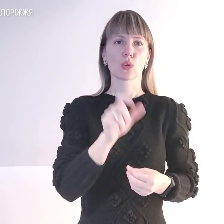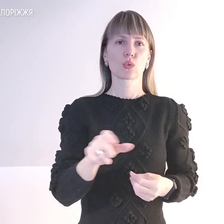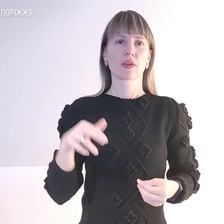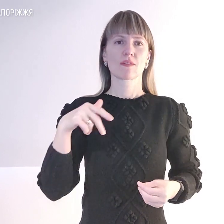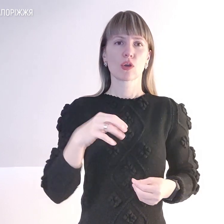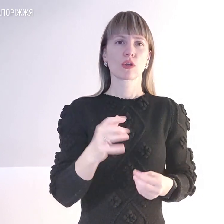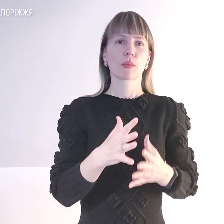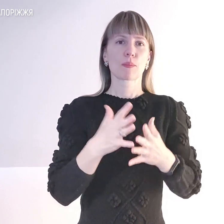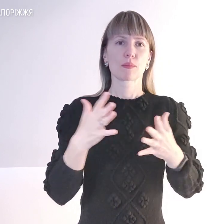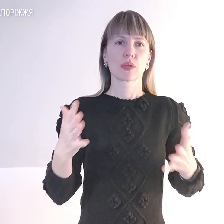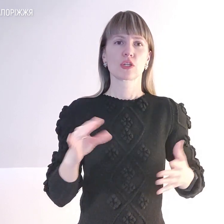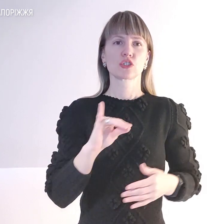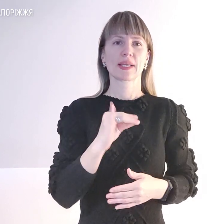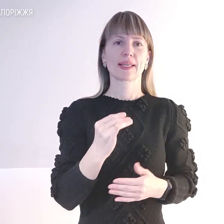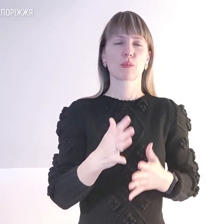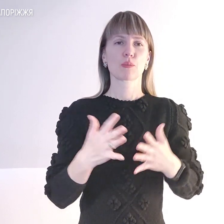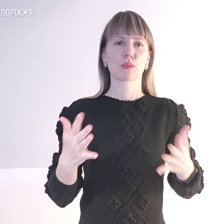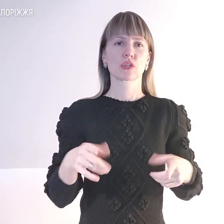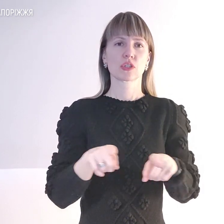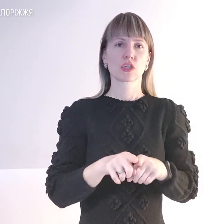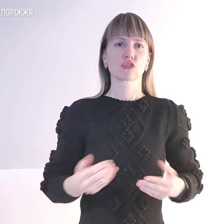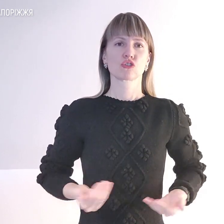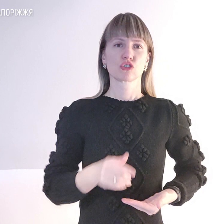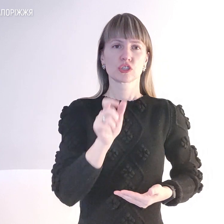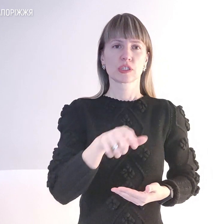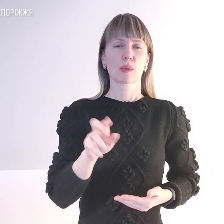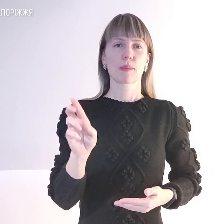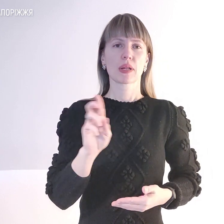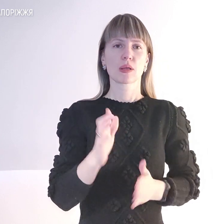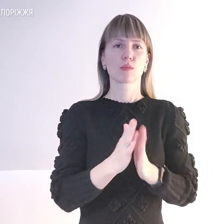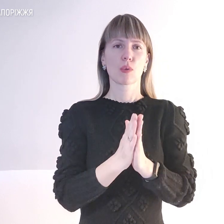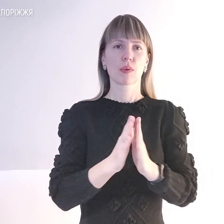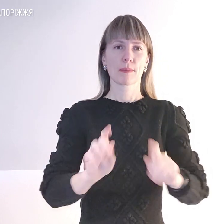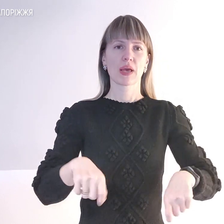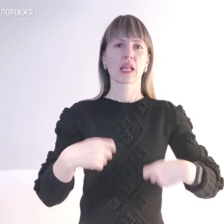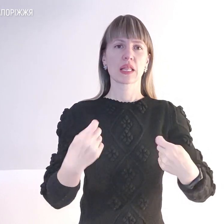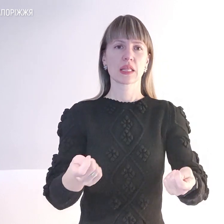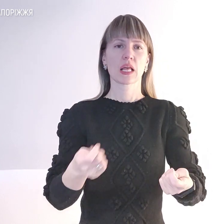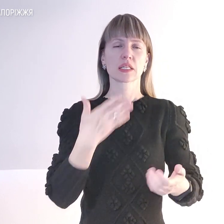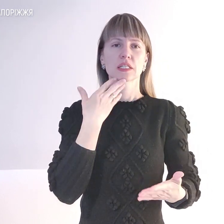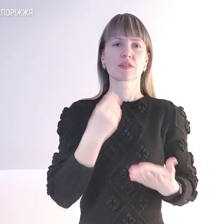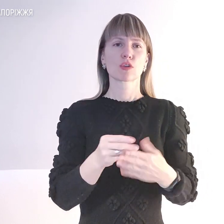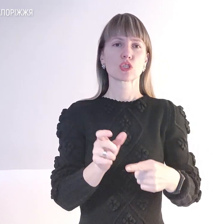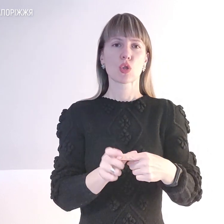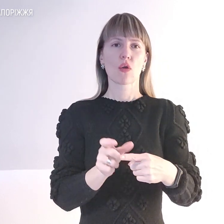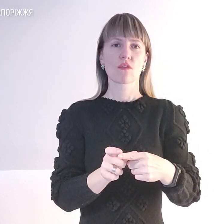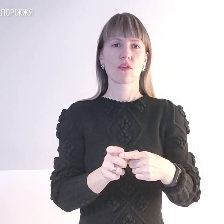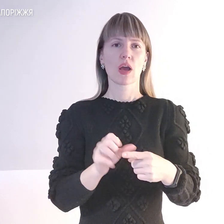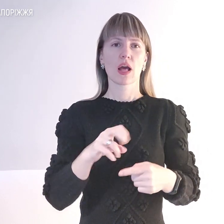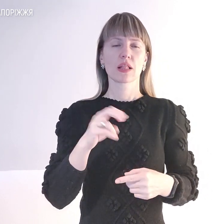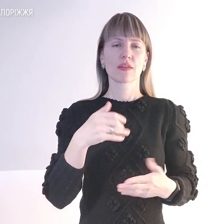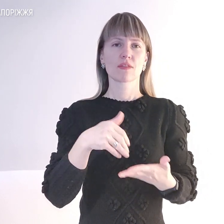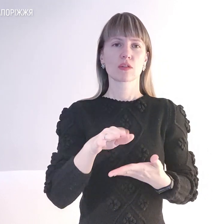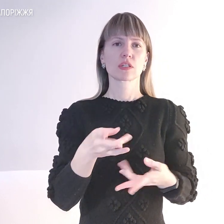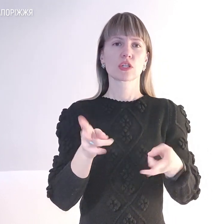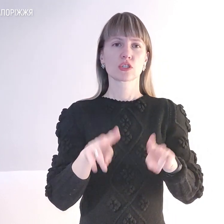все більше і більше. Також мешканка Бердянська попросила передати свої слова, але відмовилася залишати коментар